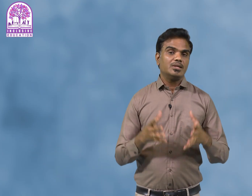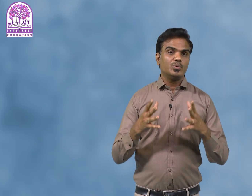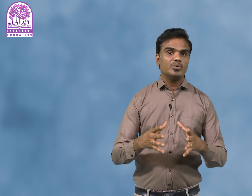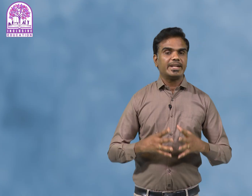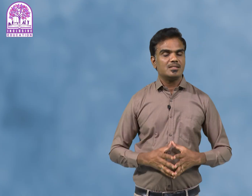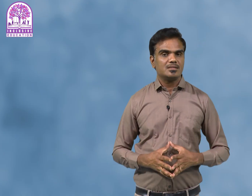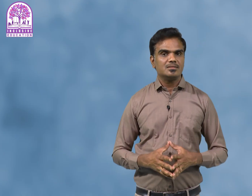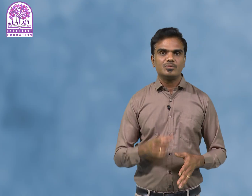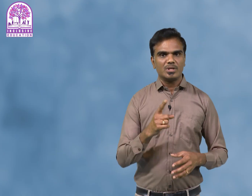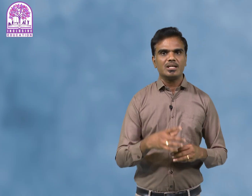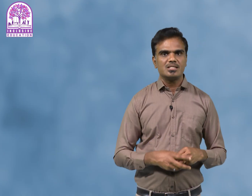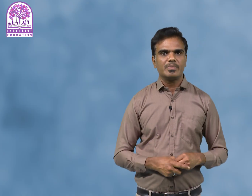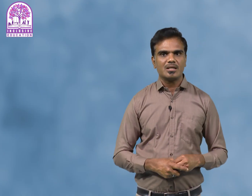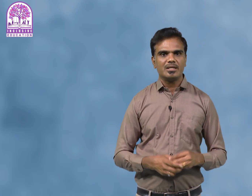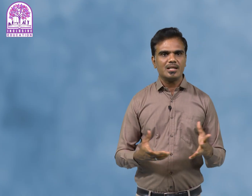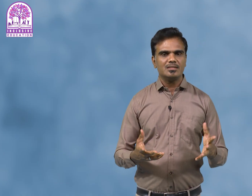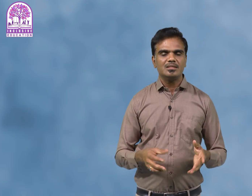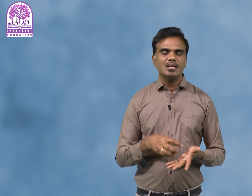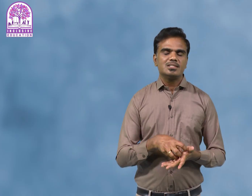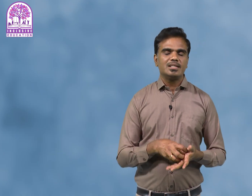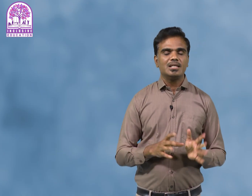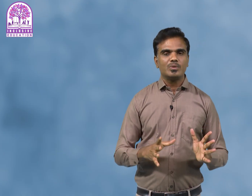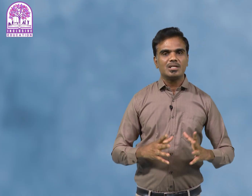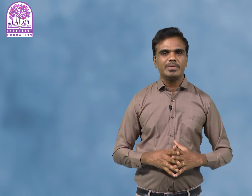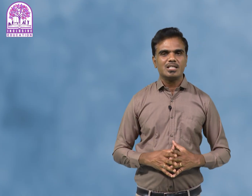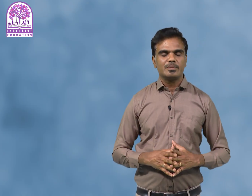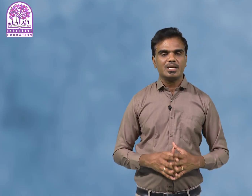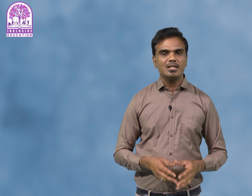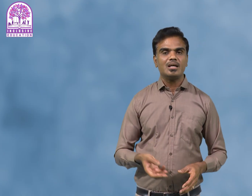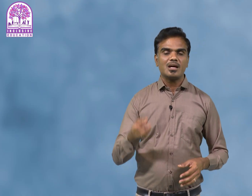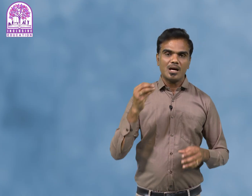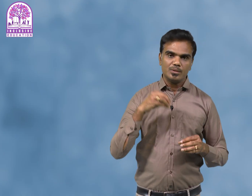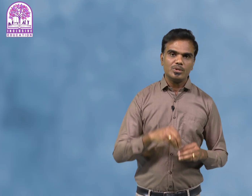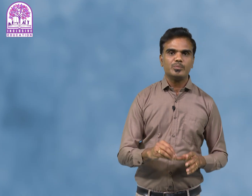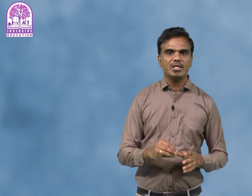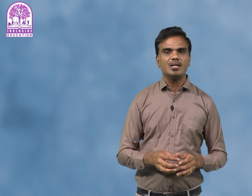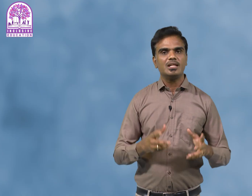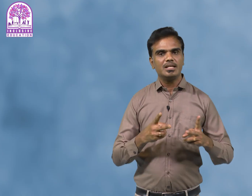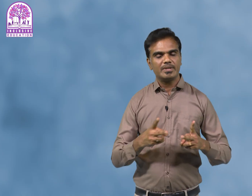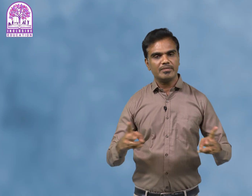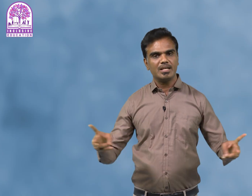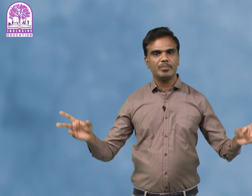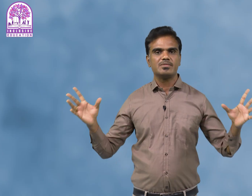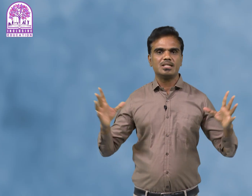இவ்வளோ வெரைட்டிஸ் இருக்குது. உங்களுக்கே ஆச்சரியமாக இருக்கா, என்னடா அது சட்னி அவ்வளோதானே அப்படின்னு நினச்சிப்பீங்க. ஆனால் அதுக்குள்ளே போனீங்கன்னா அதில் டிஃப்ரெண்ட் டைப் ஆஃப் சட்னி